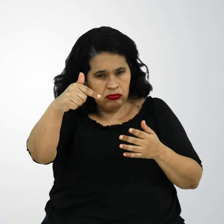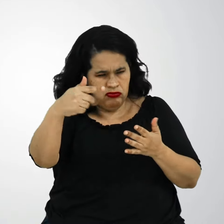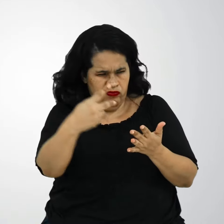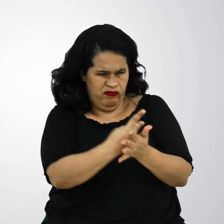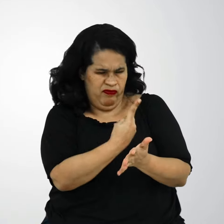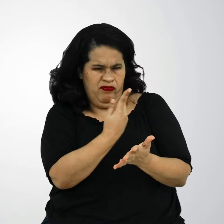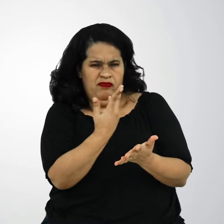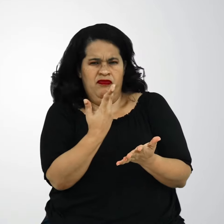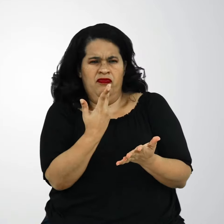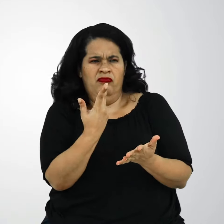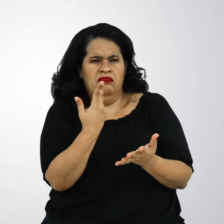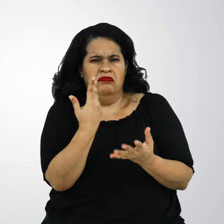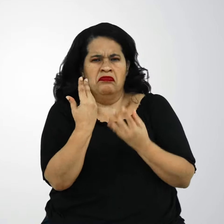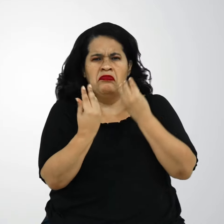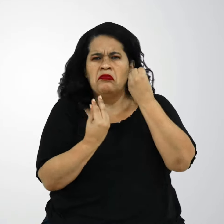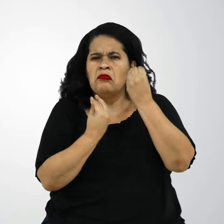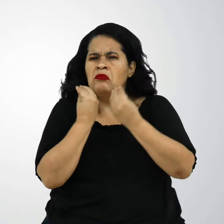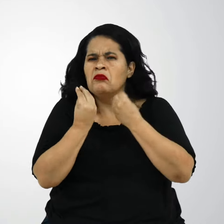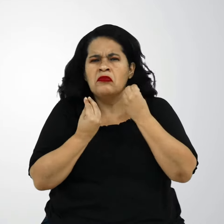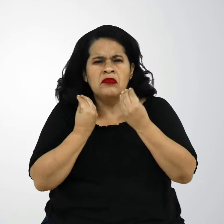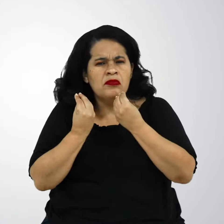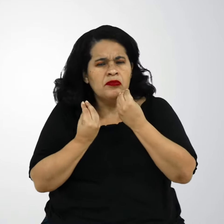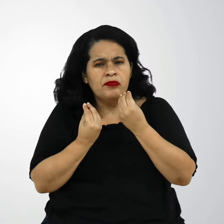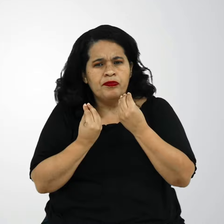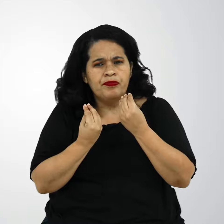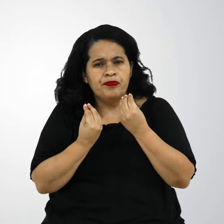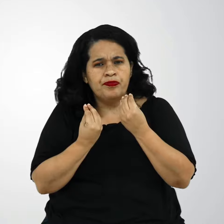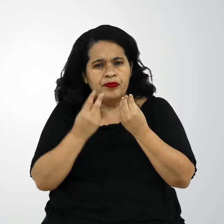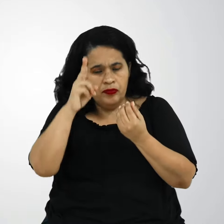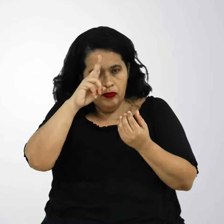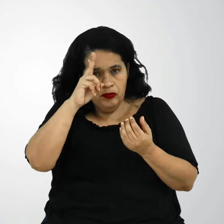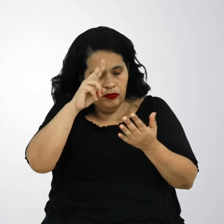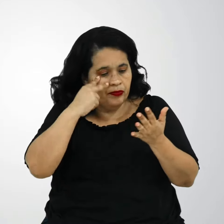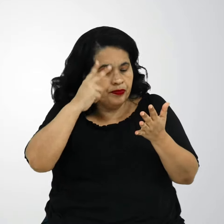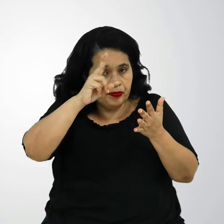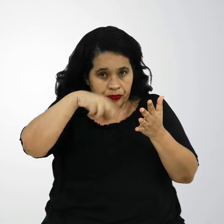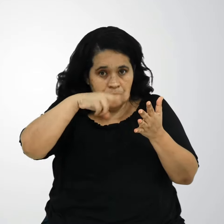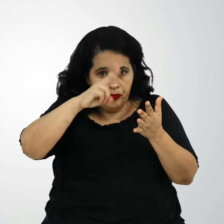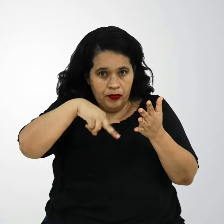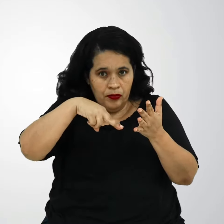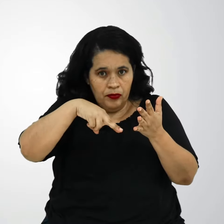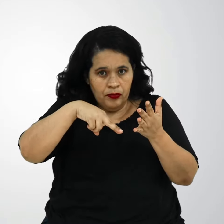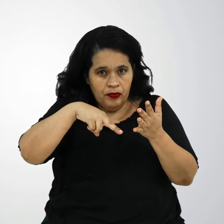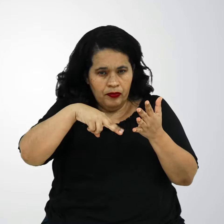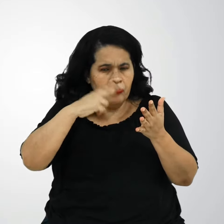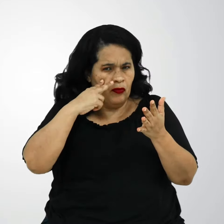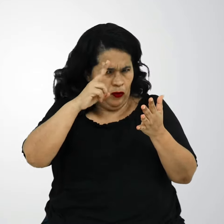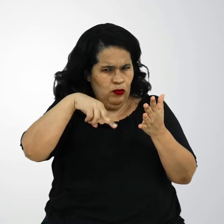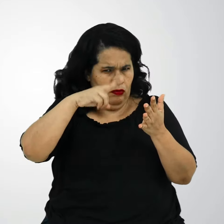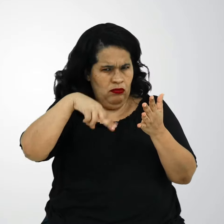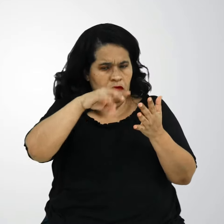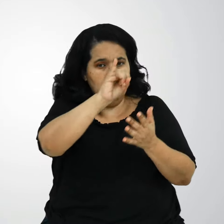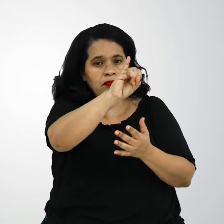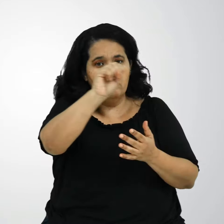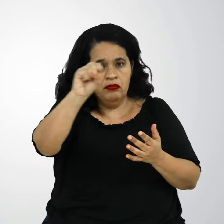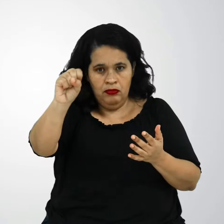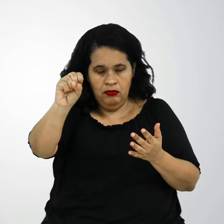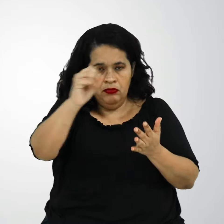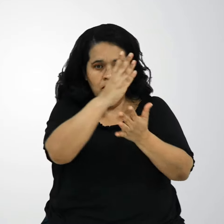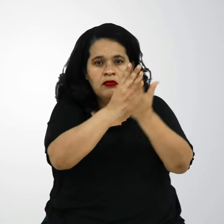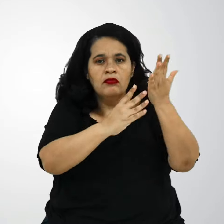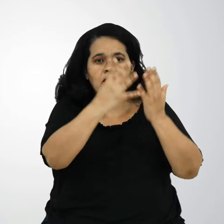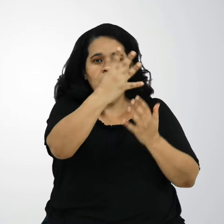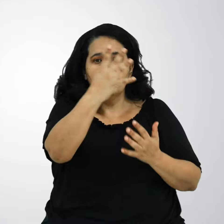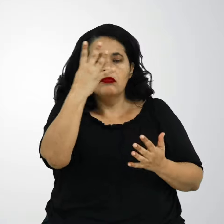errado? Porque o que está escrito lá, pastor? Vamos dar uma olhada lá? Vamos. Lá, Isaías